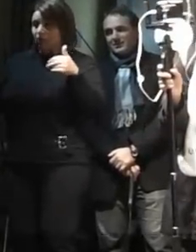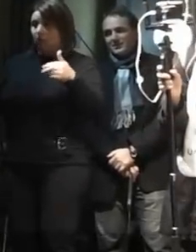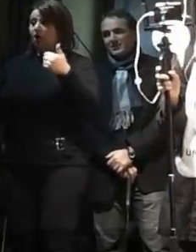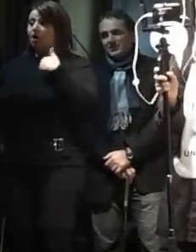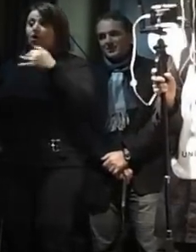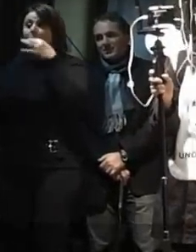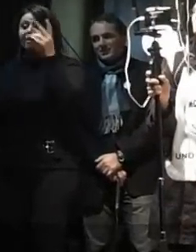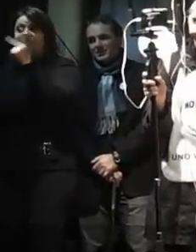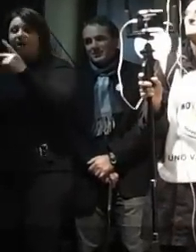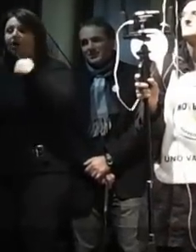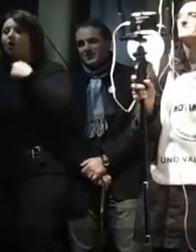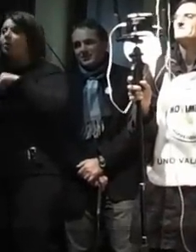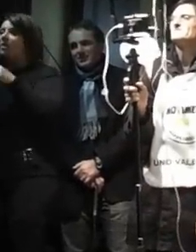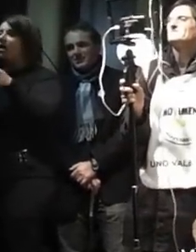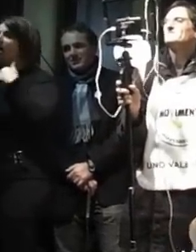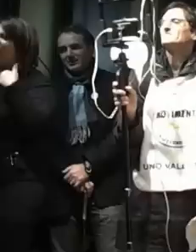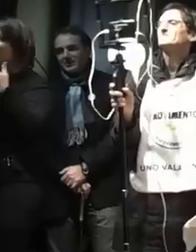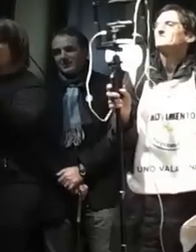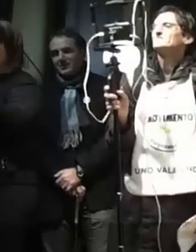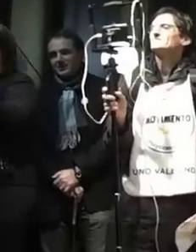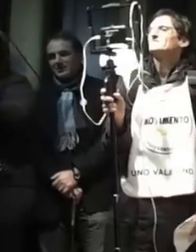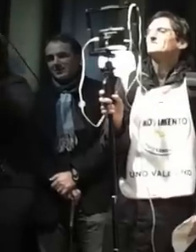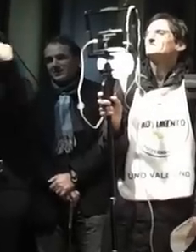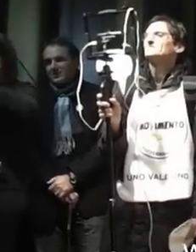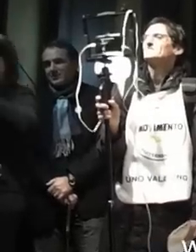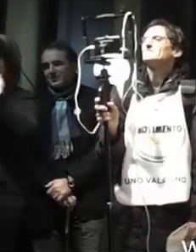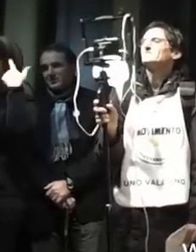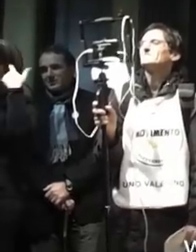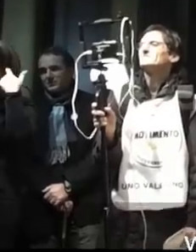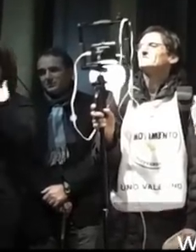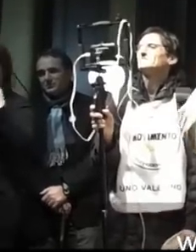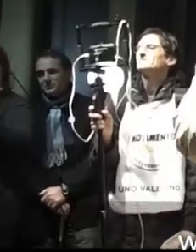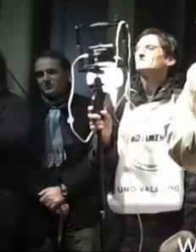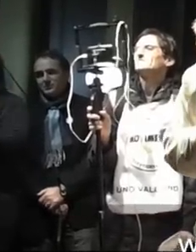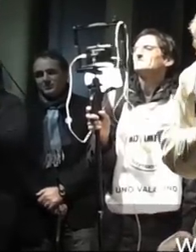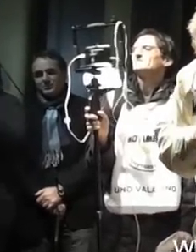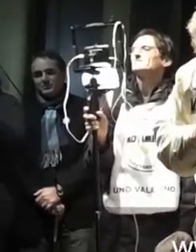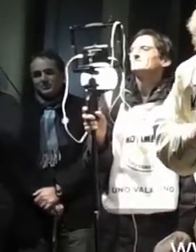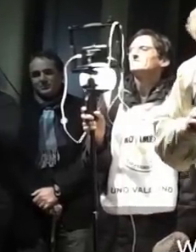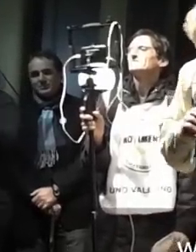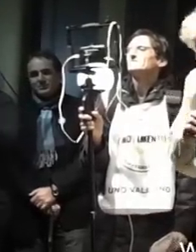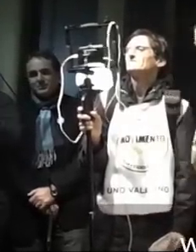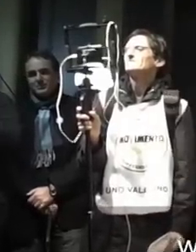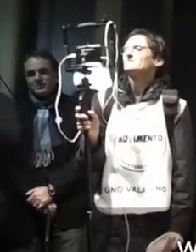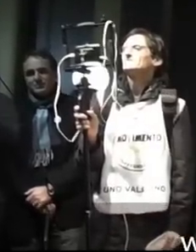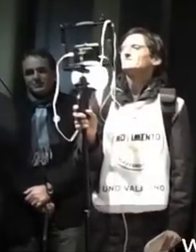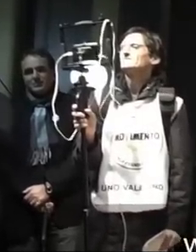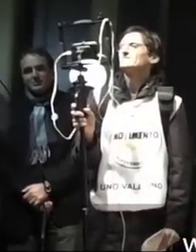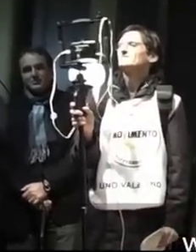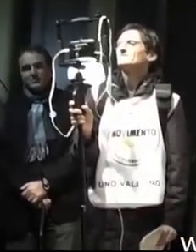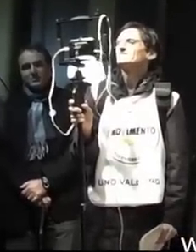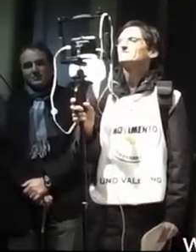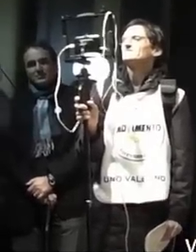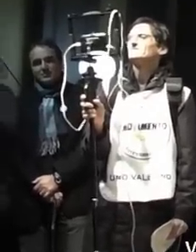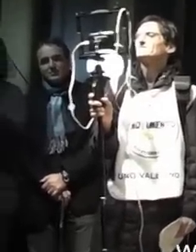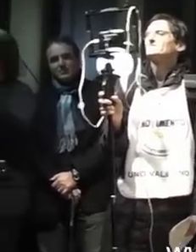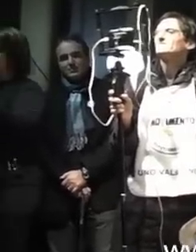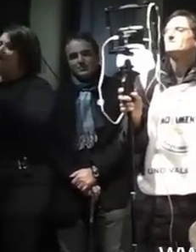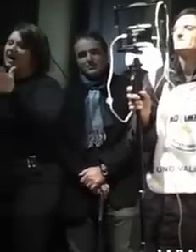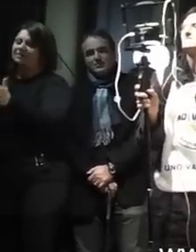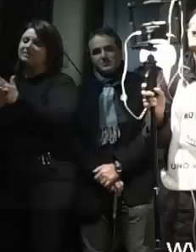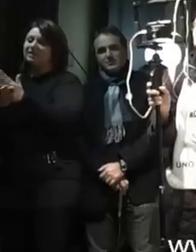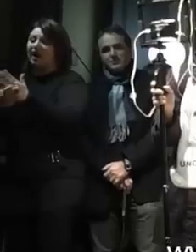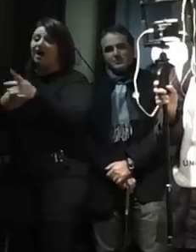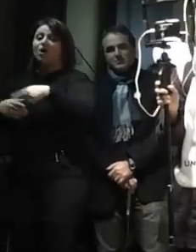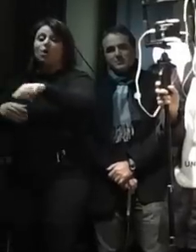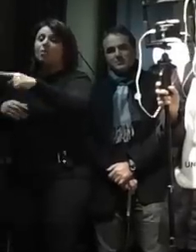nessuno si deve ammazzare perché perde il lavoro, nessuno si deve ammazzare mentre sta lavorando. Nessuno deve, basta, nessuno